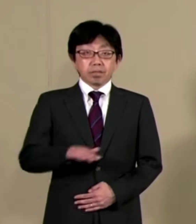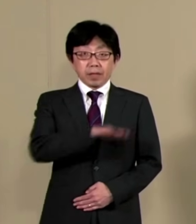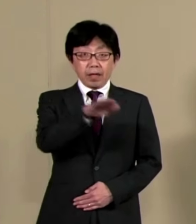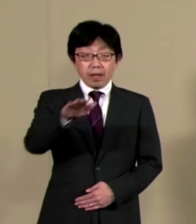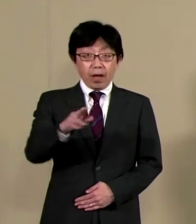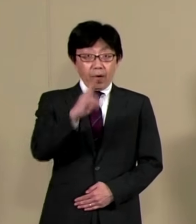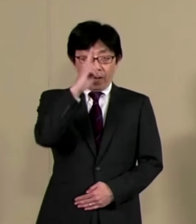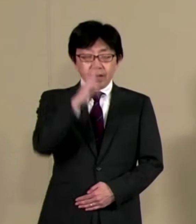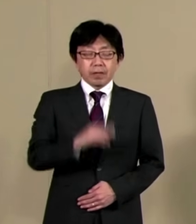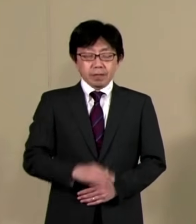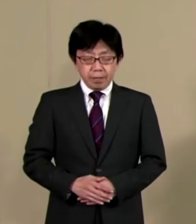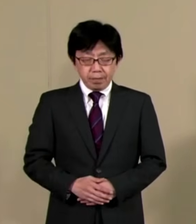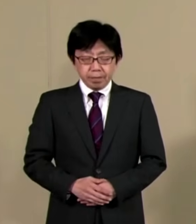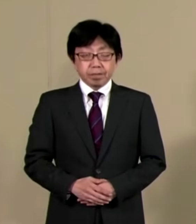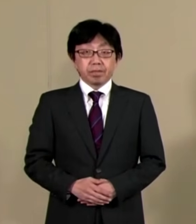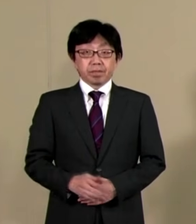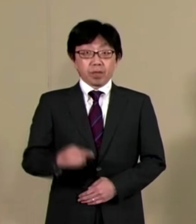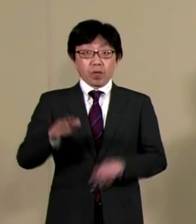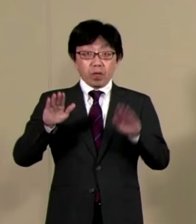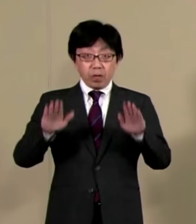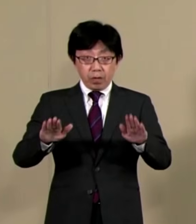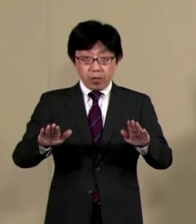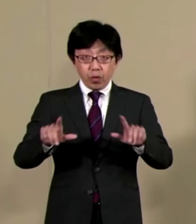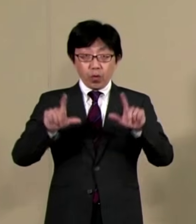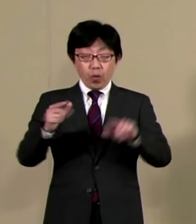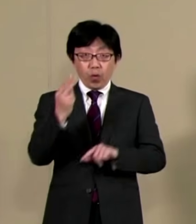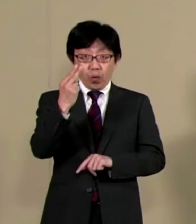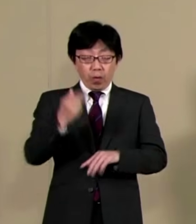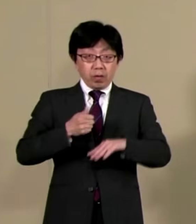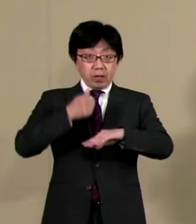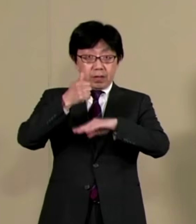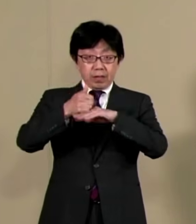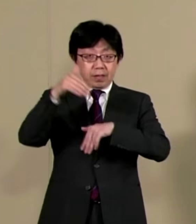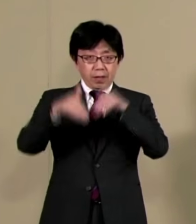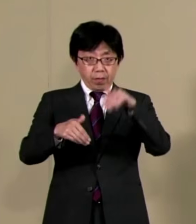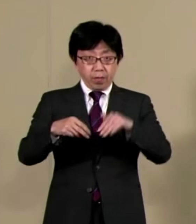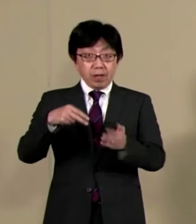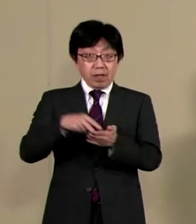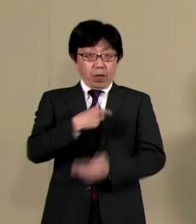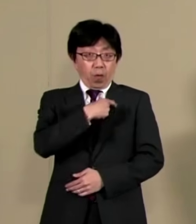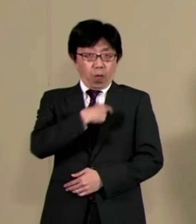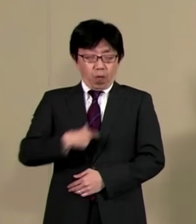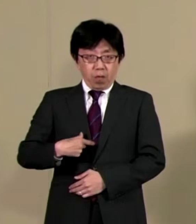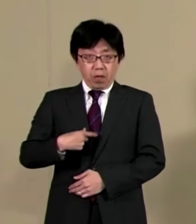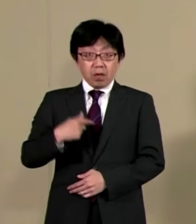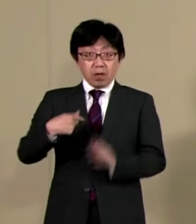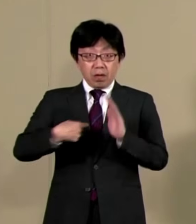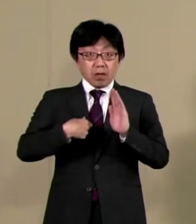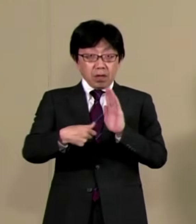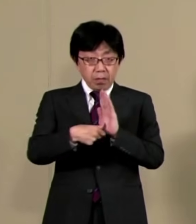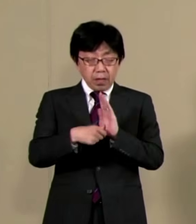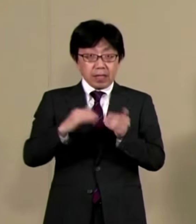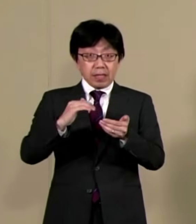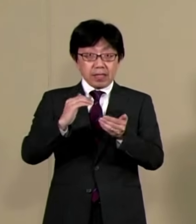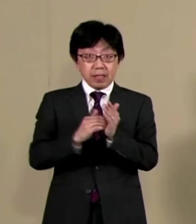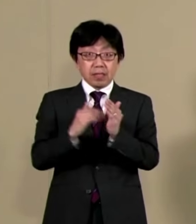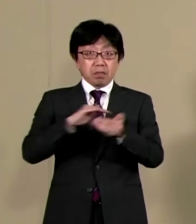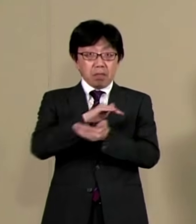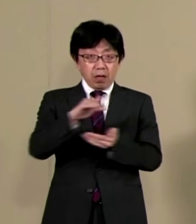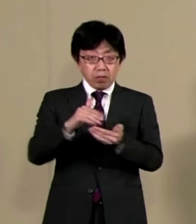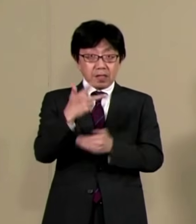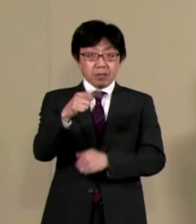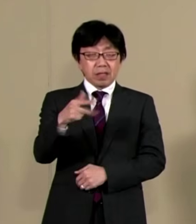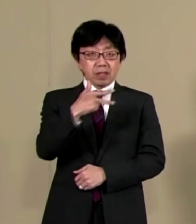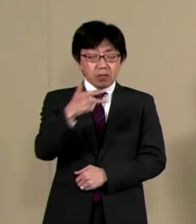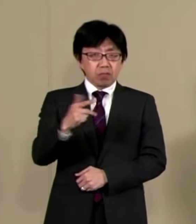皆さんこんにちはこの度東京都知事線に立補した石丸慎二です私はこれまで